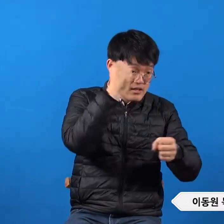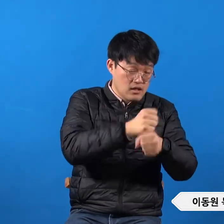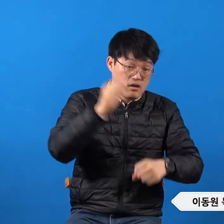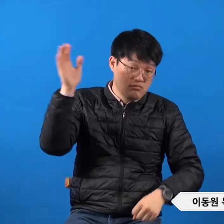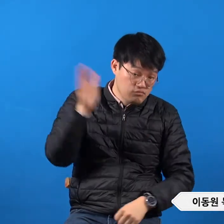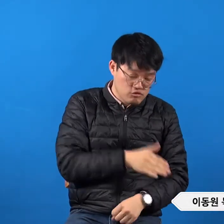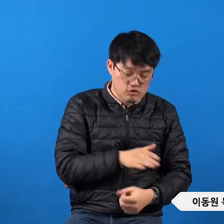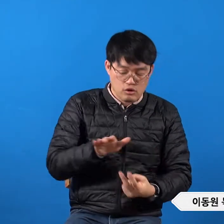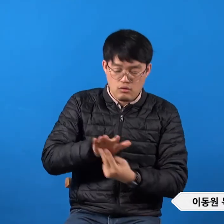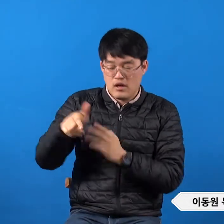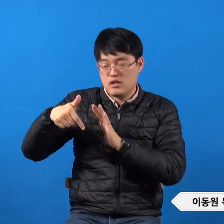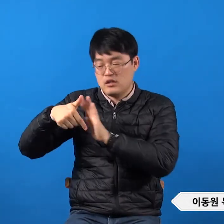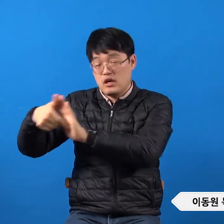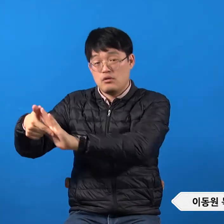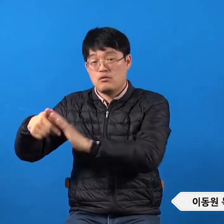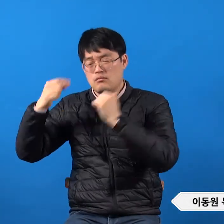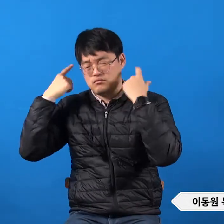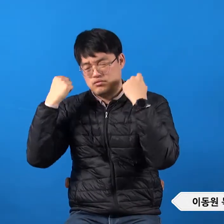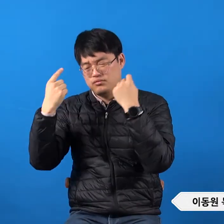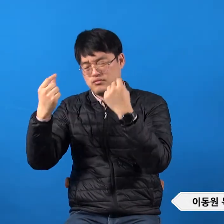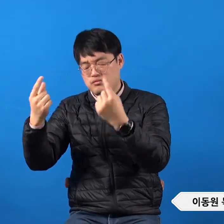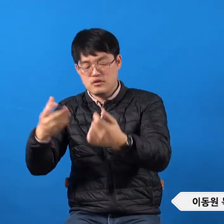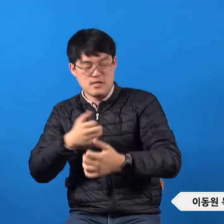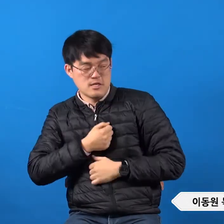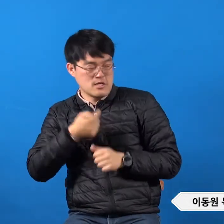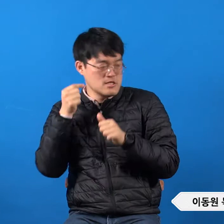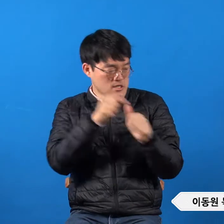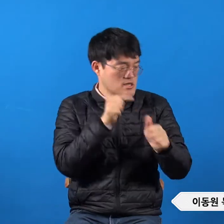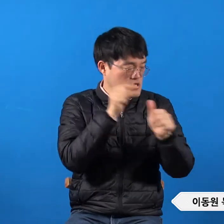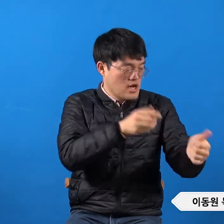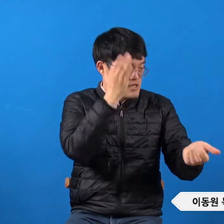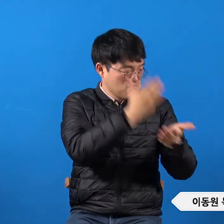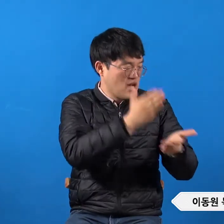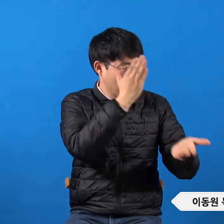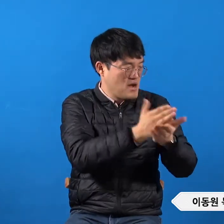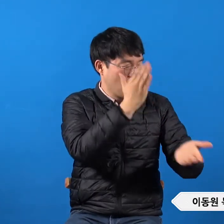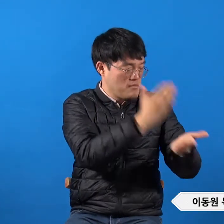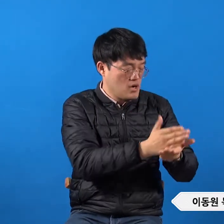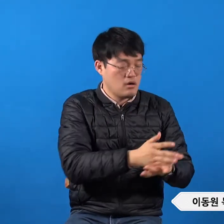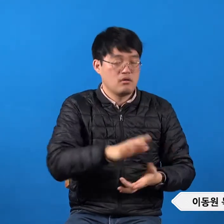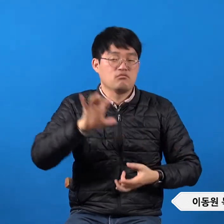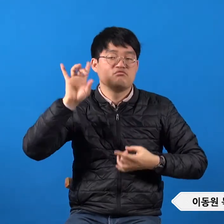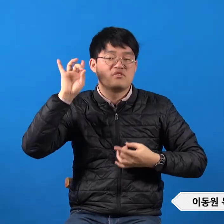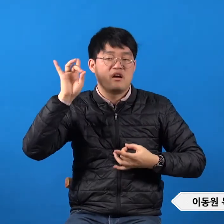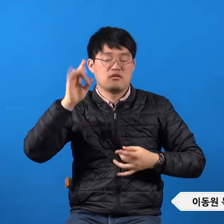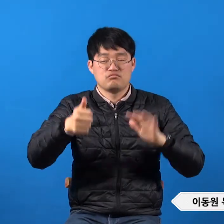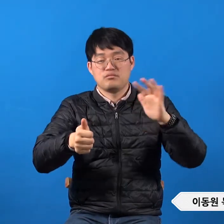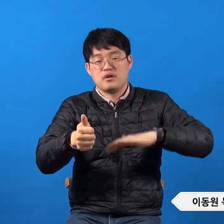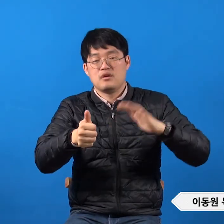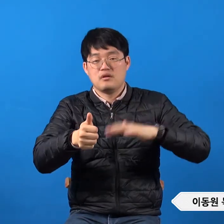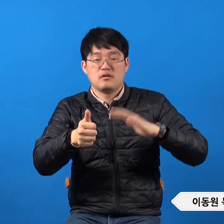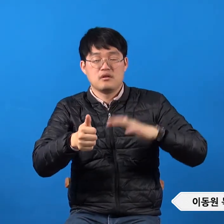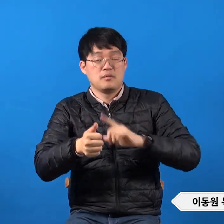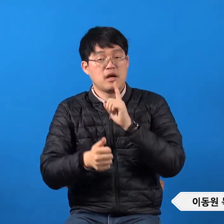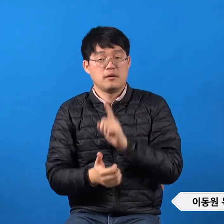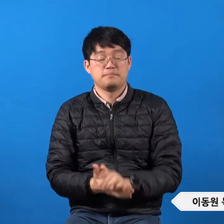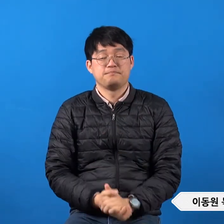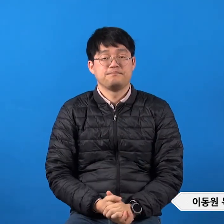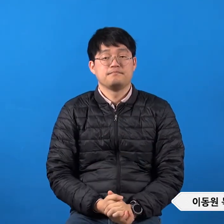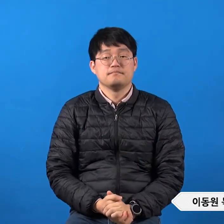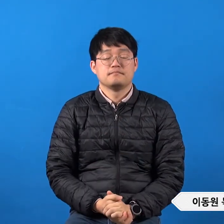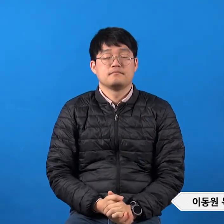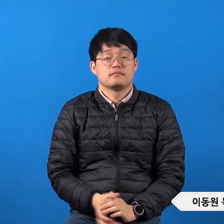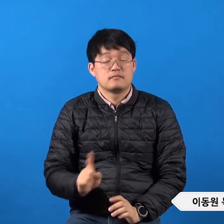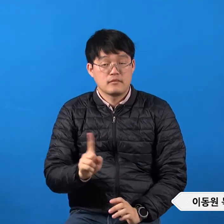창세기부터 계시록까지 일관성 있게 경고되고 있는 가장 성경이 강조하는 무서운 범죄, 우상숭배,